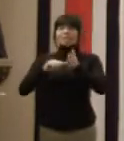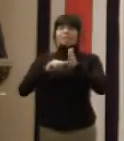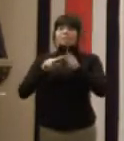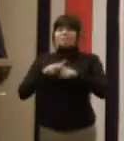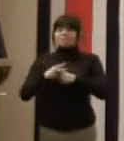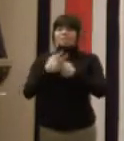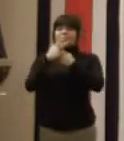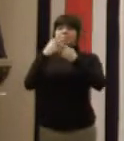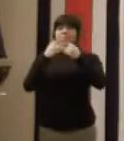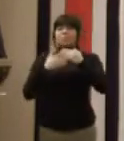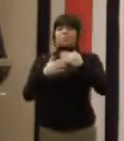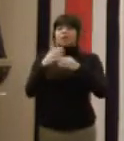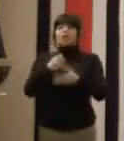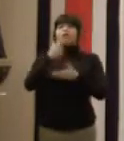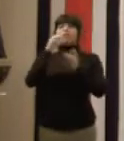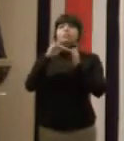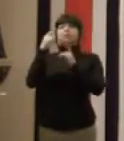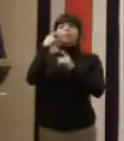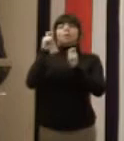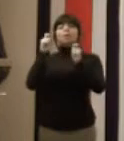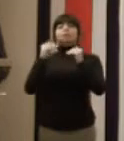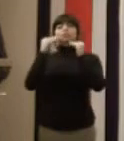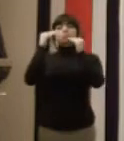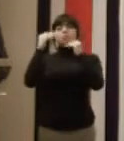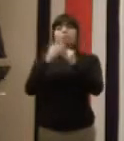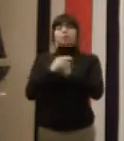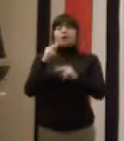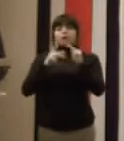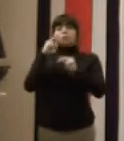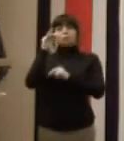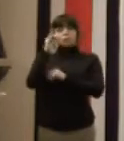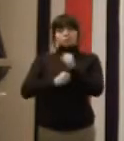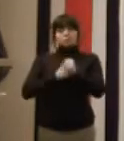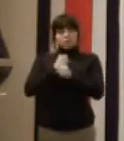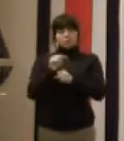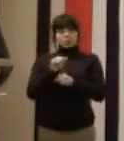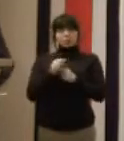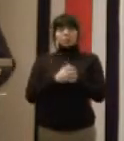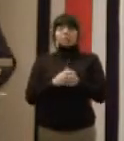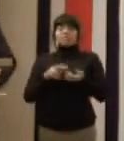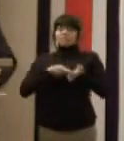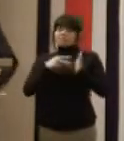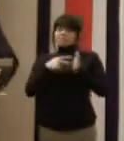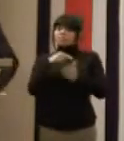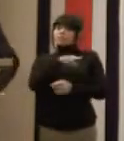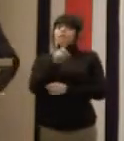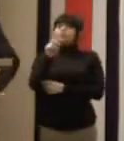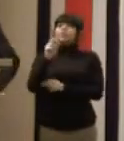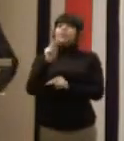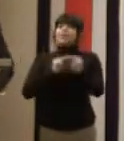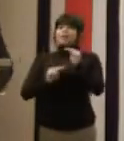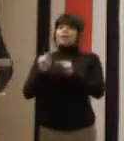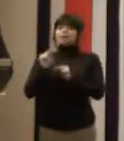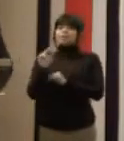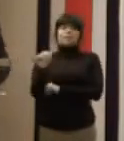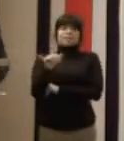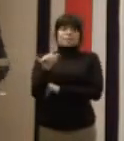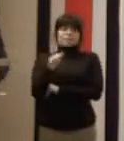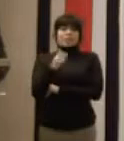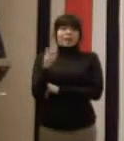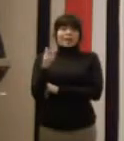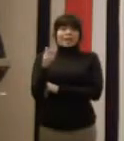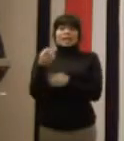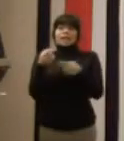la negociación del Fondo Especial para la Educación Superior el año próximo. Es decir, esta es una negociación que, al igual que